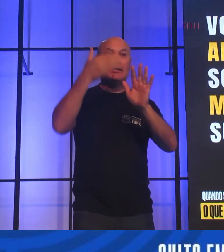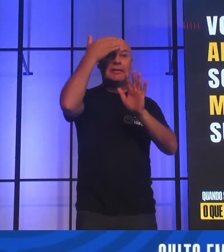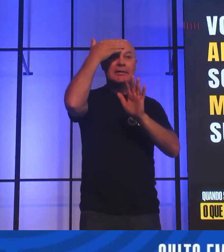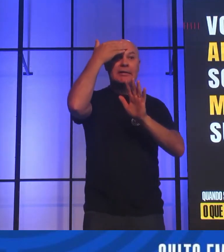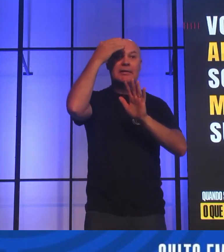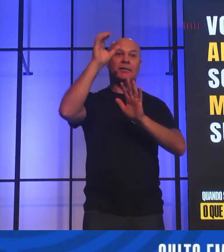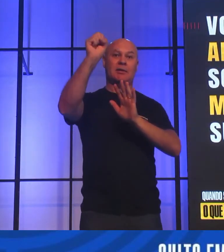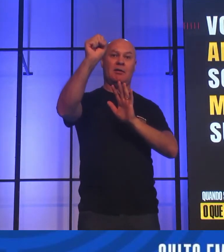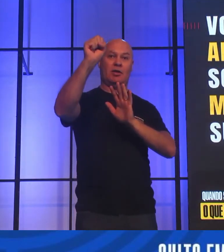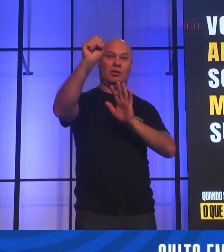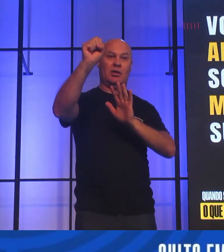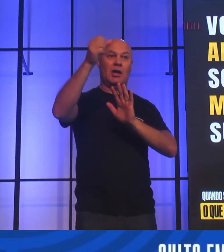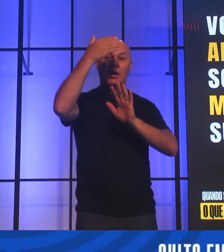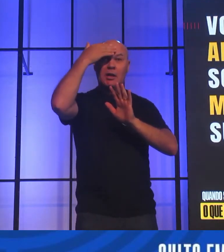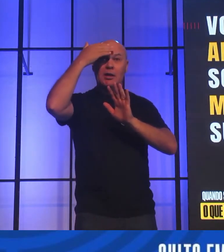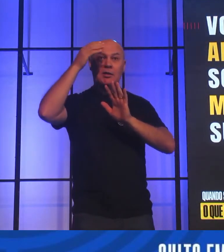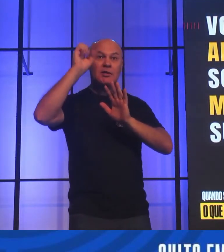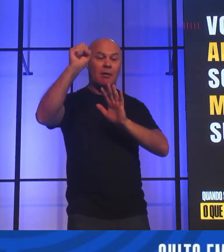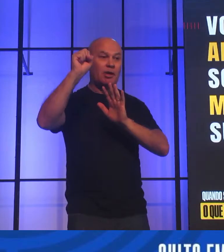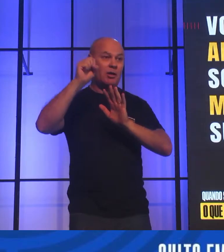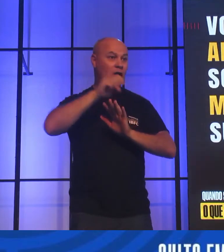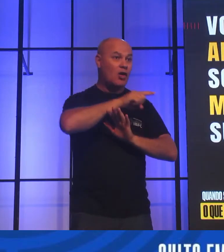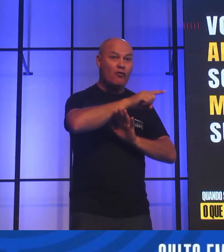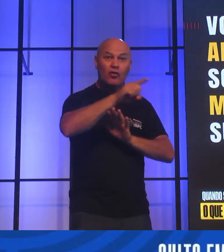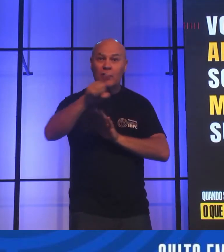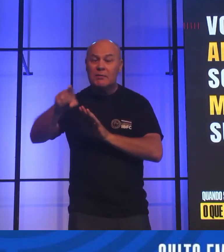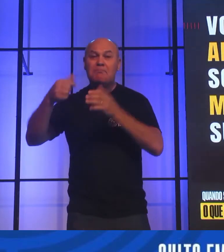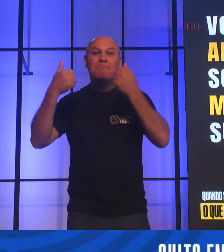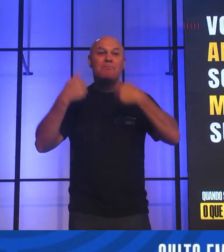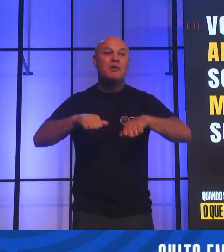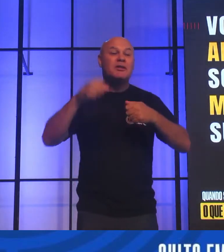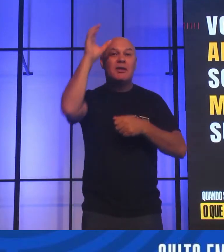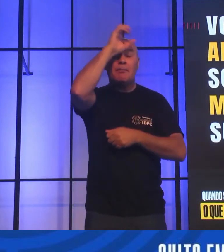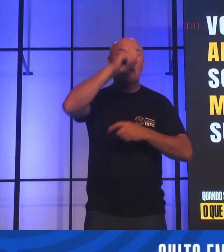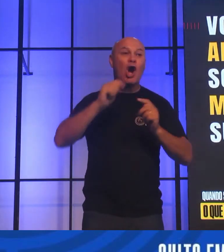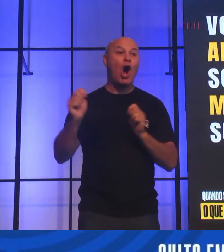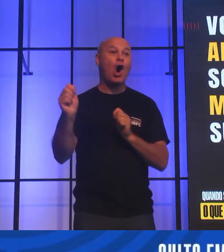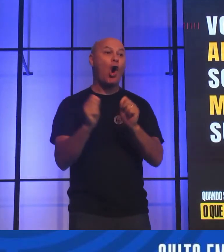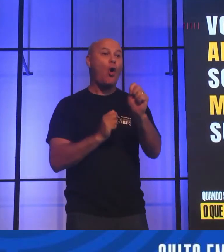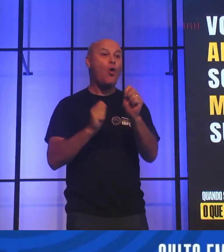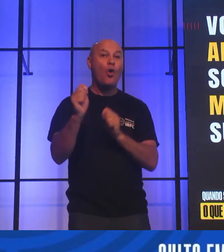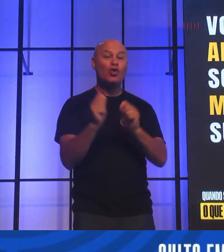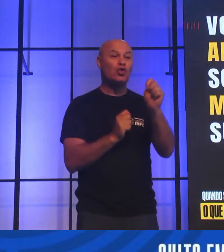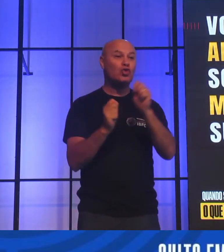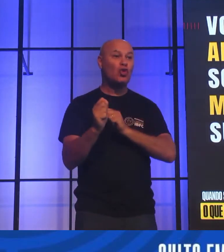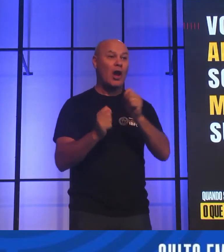monitorando o que mexe com você. Porque, gente, sempre existe um padrão.